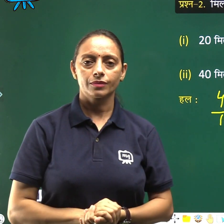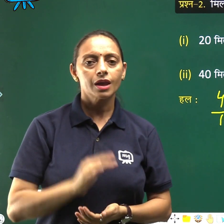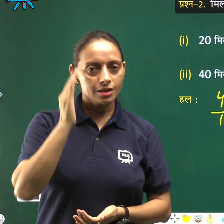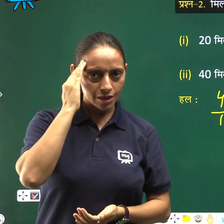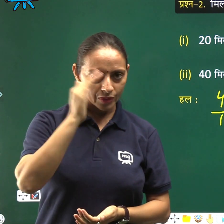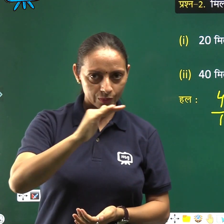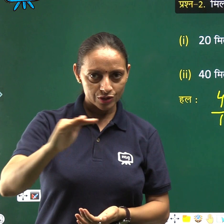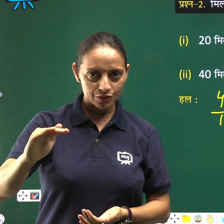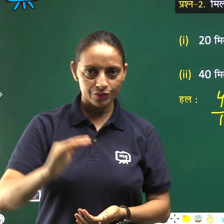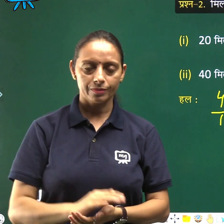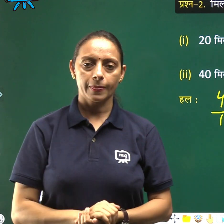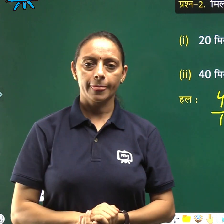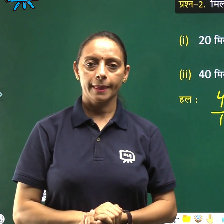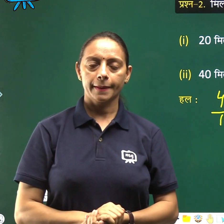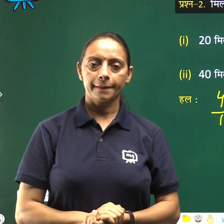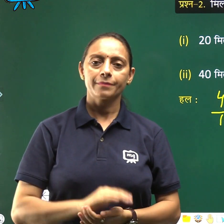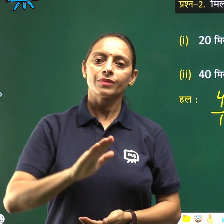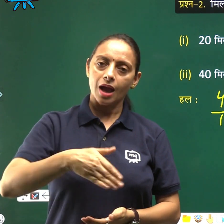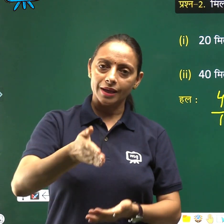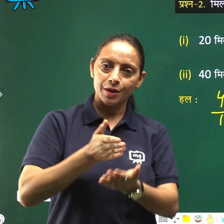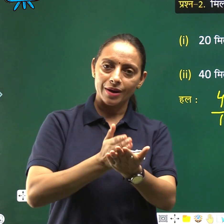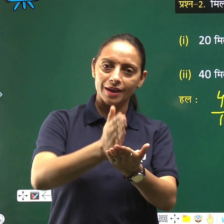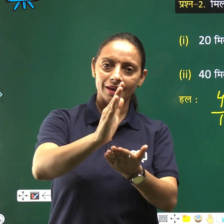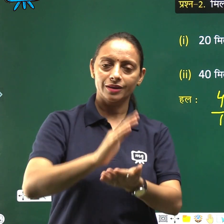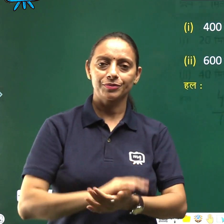समझ में आया बच्चों? आगे बढ़ें।